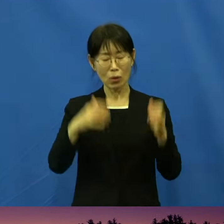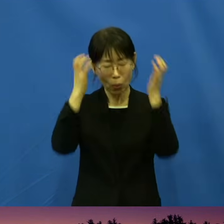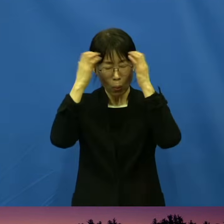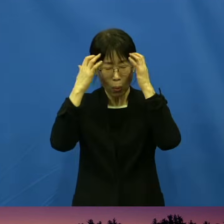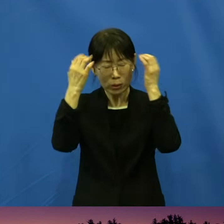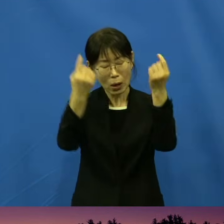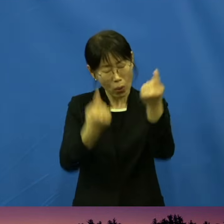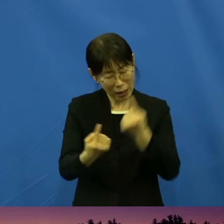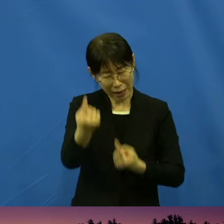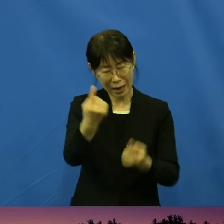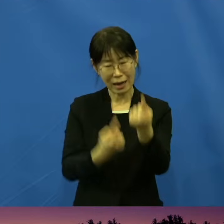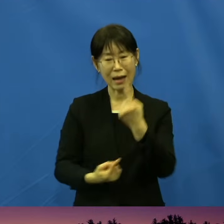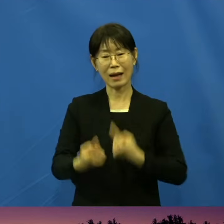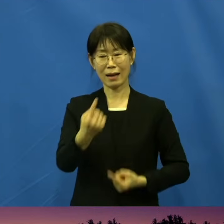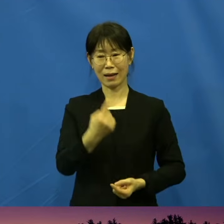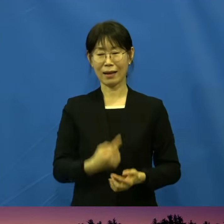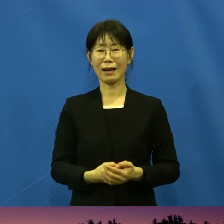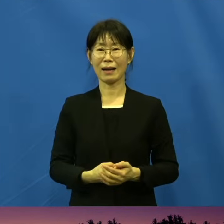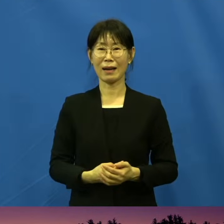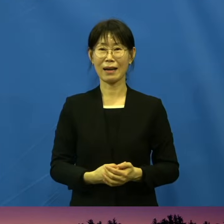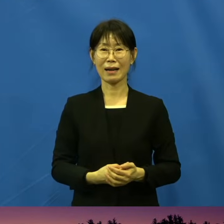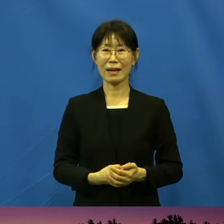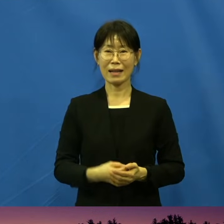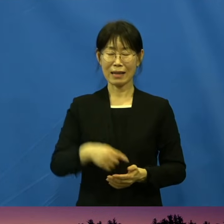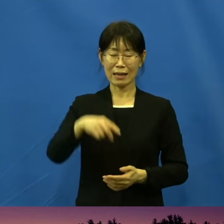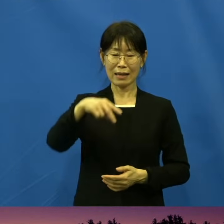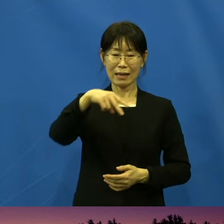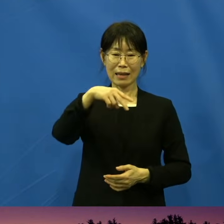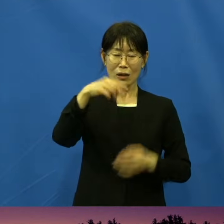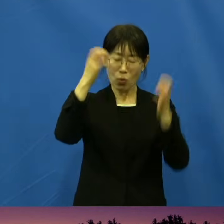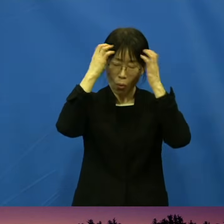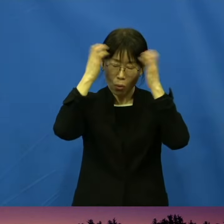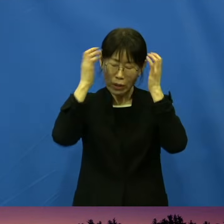생을 쌍시오잔 10개 붙여야 돼. 생고생하게 돼 있어요.